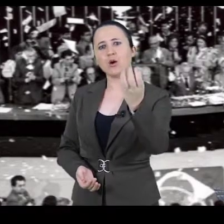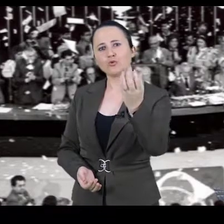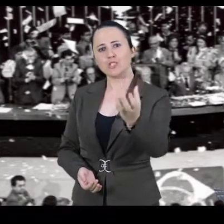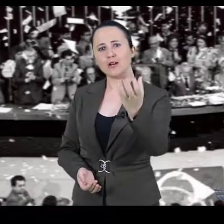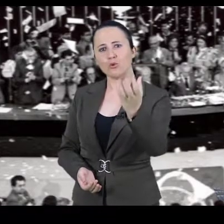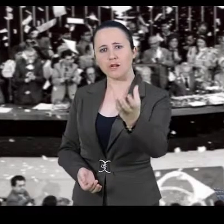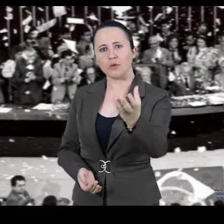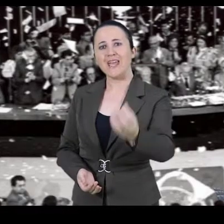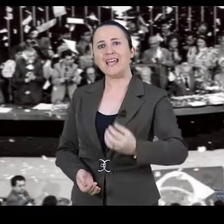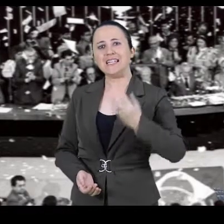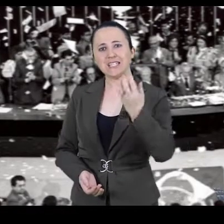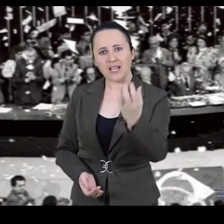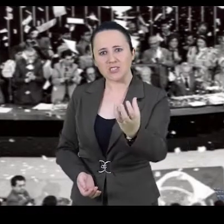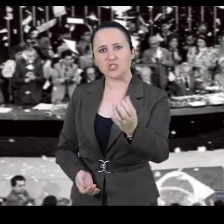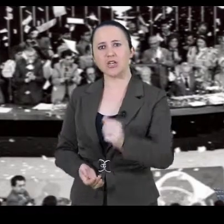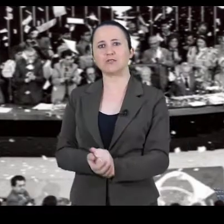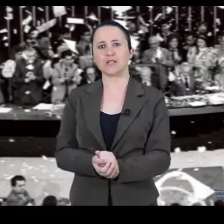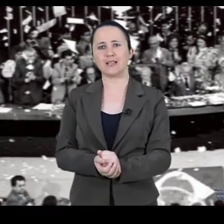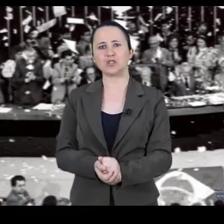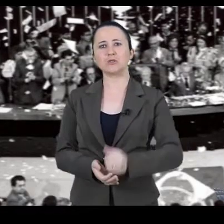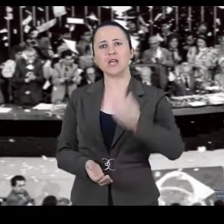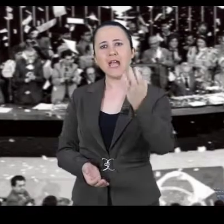um ser humano. Ele tem esses direitos garantidos, é